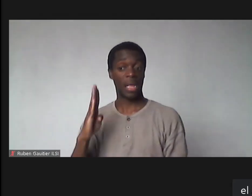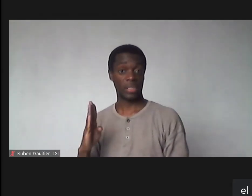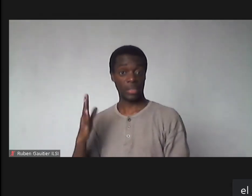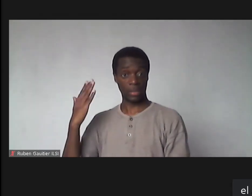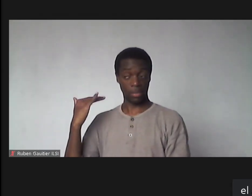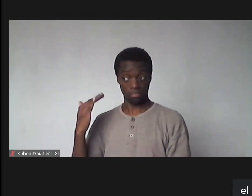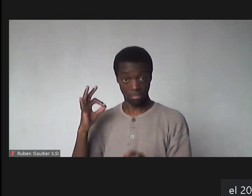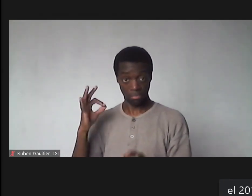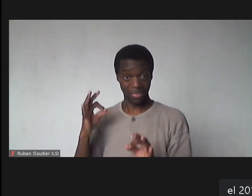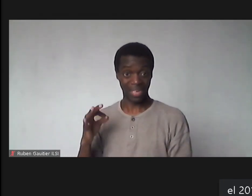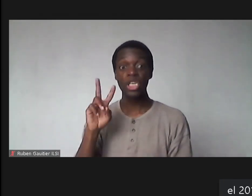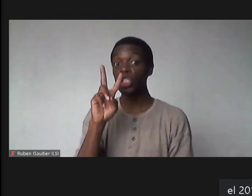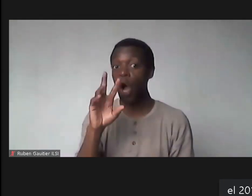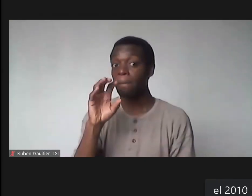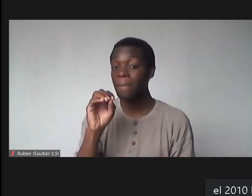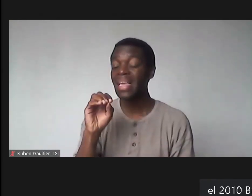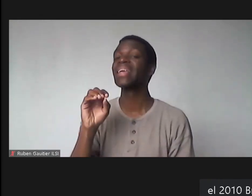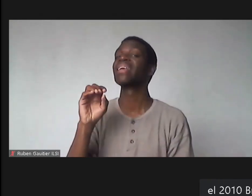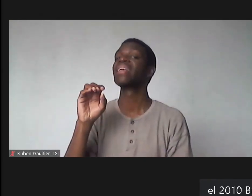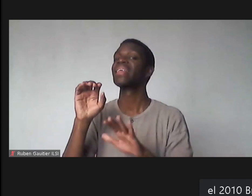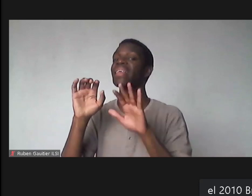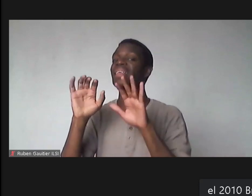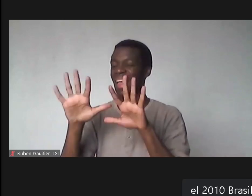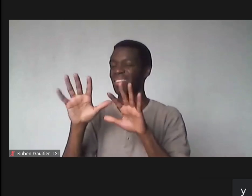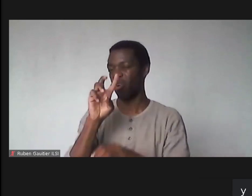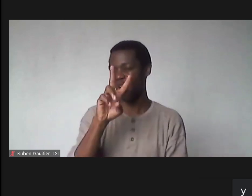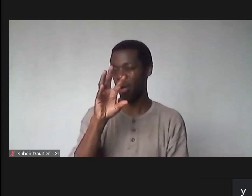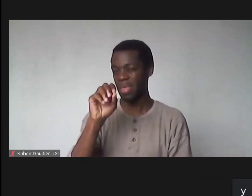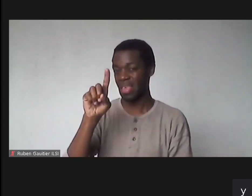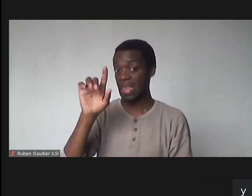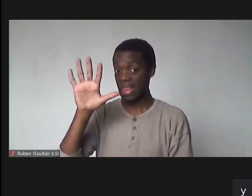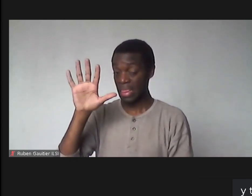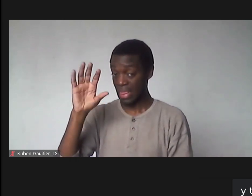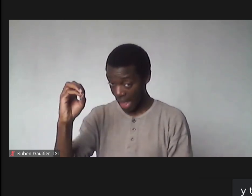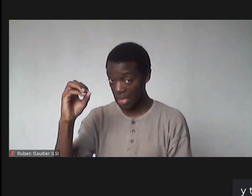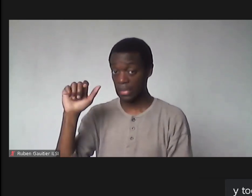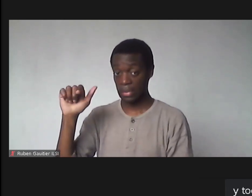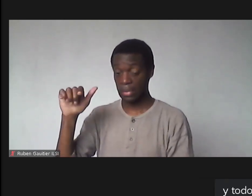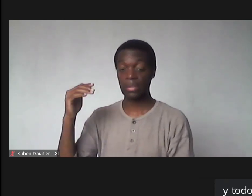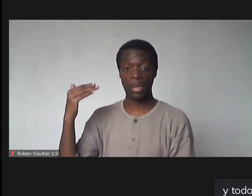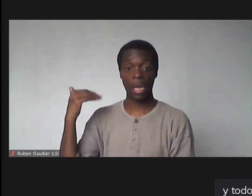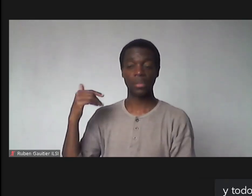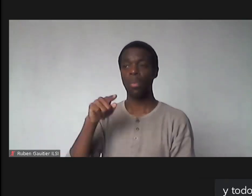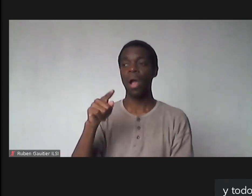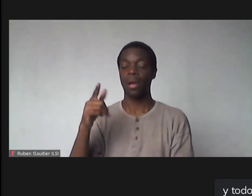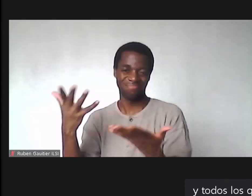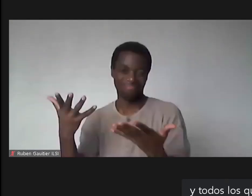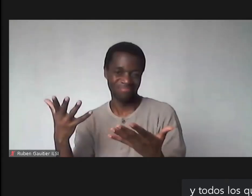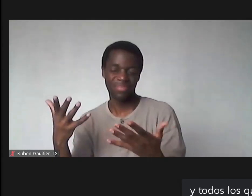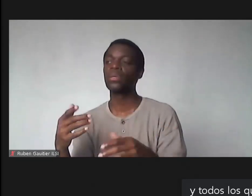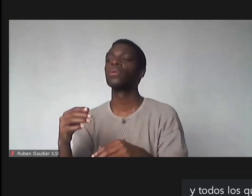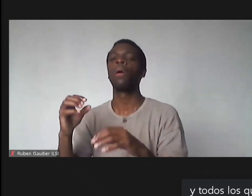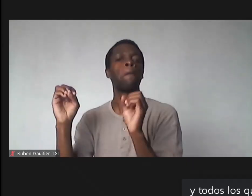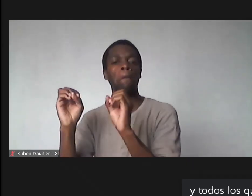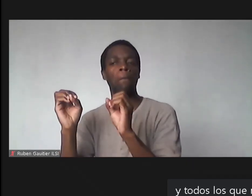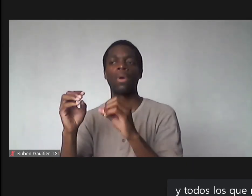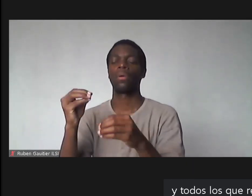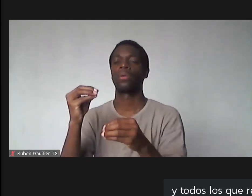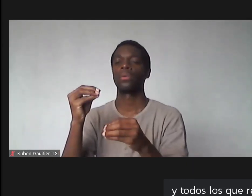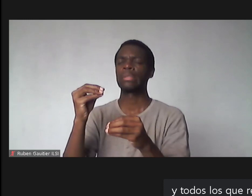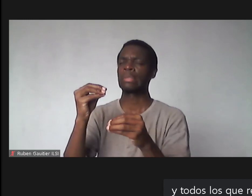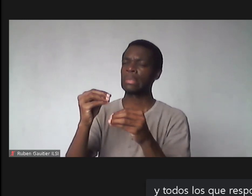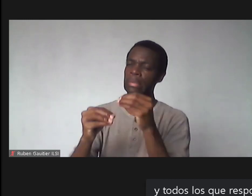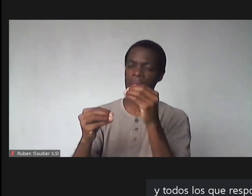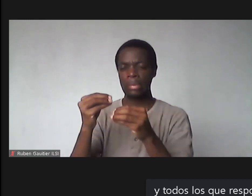momento toda la gente que respondió que tiene alguna dificultad, mucha dificultad o que no consigue hacer como personas con